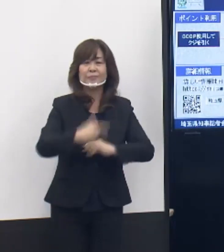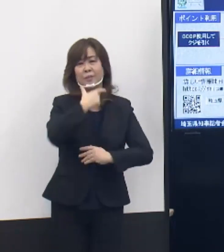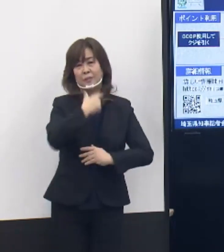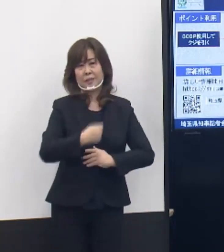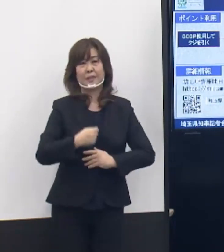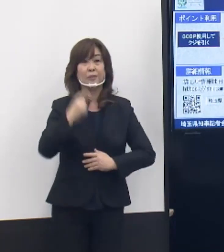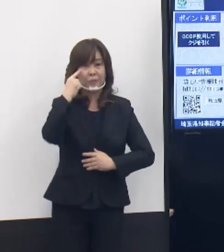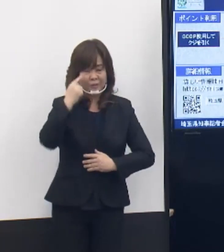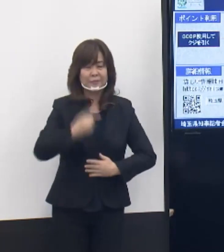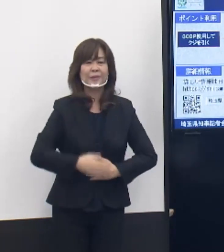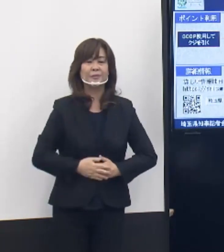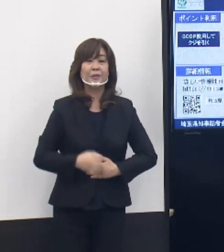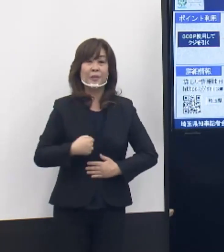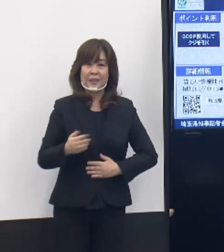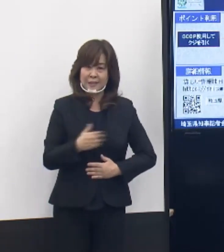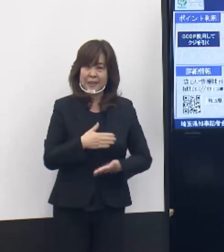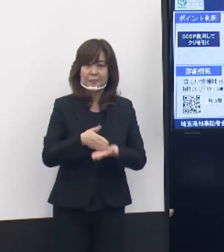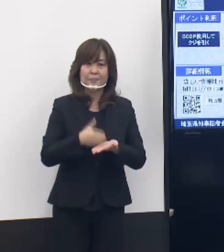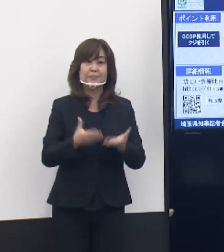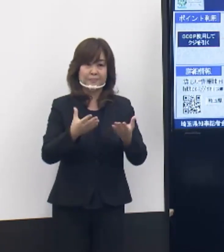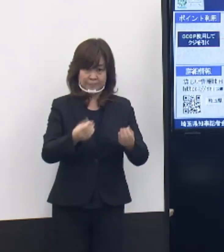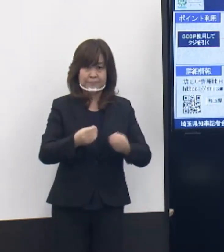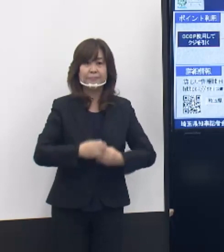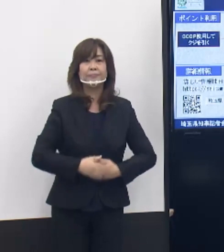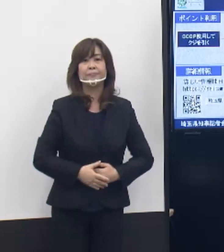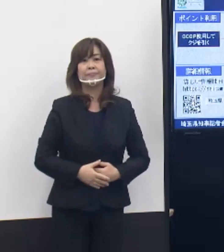思います。私からは以上です。